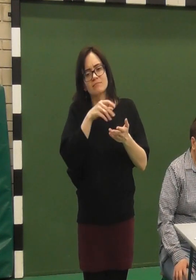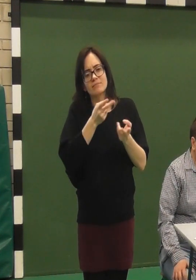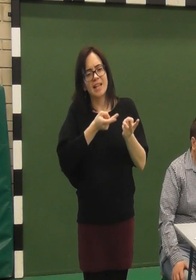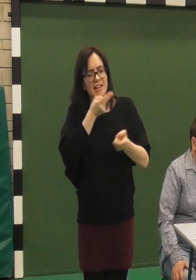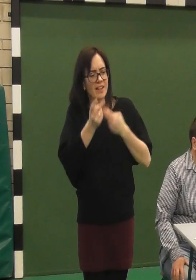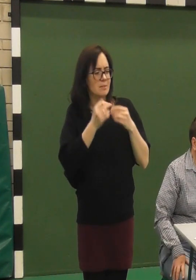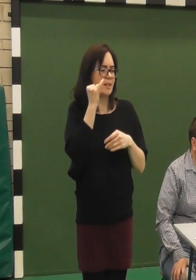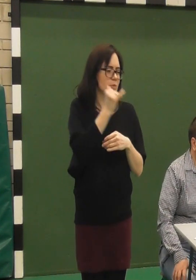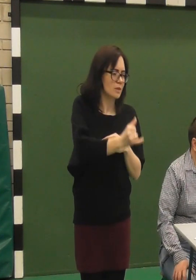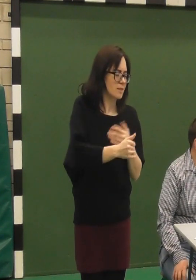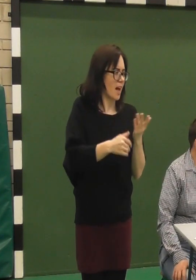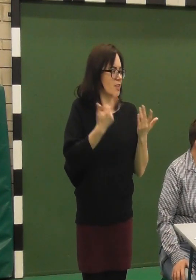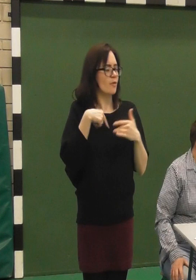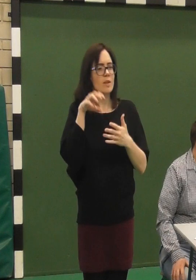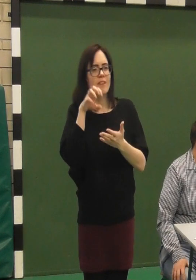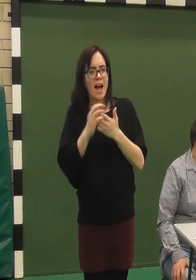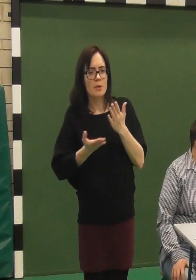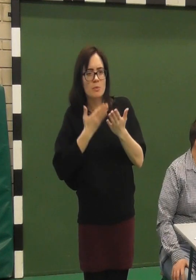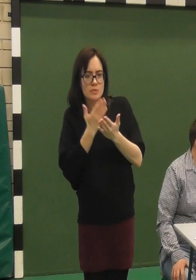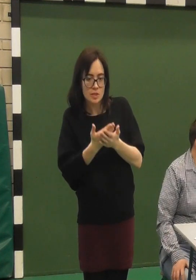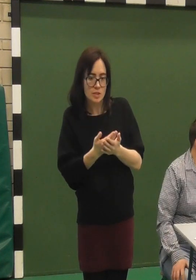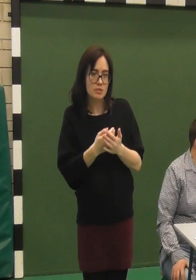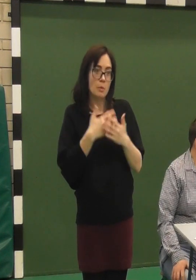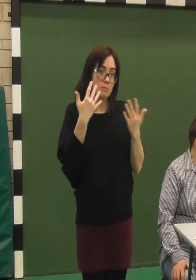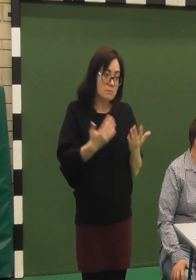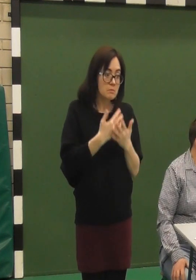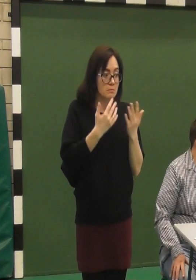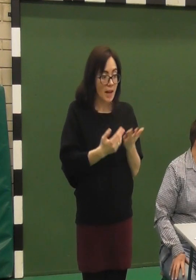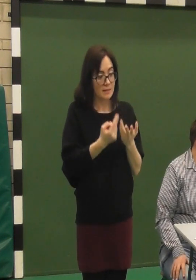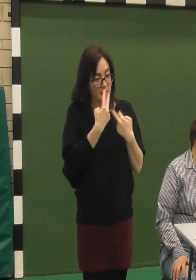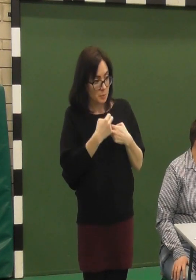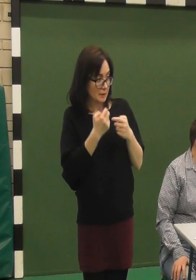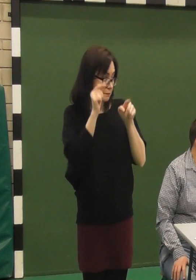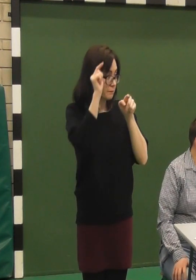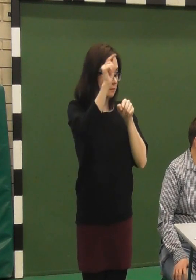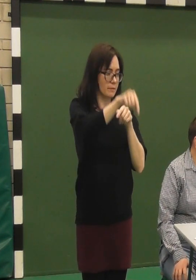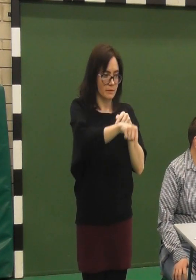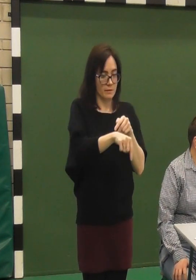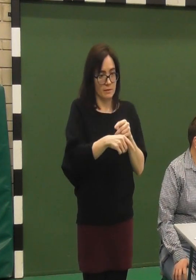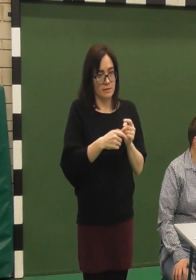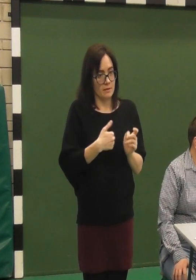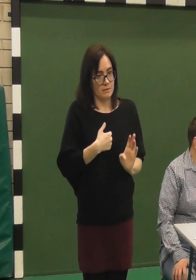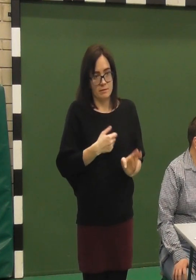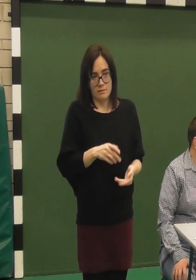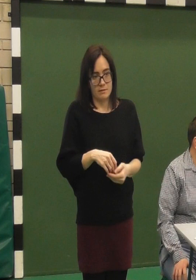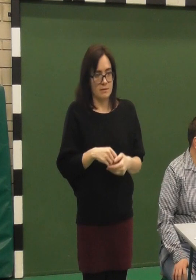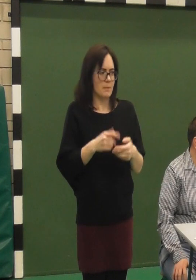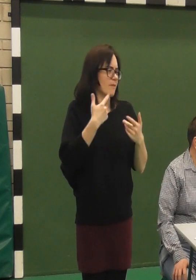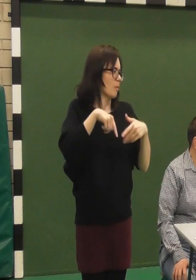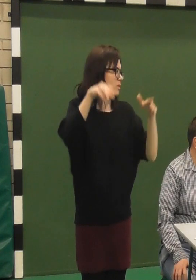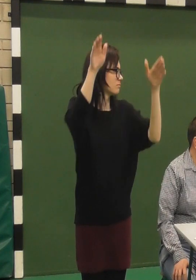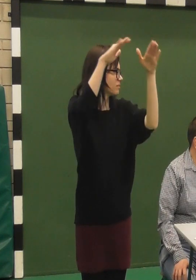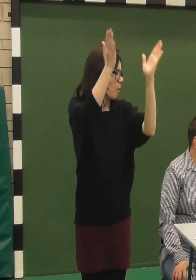ahol dolgoztam. Vendégül látnak bennünket, és menjünk el, a szobrot csináltak